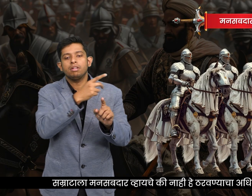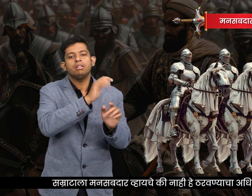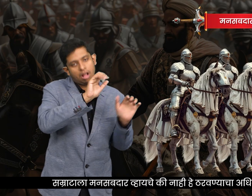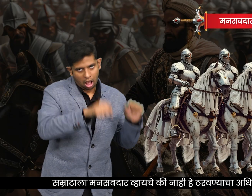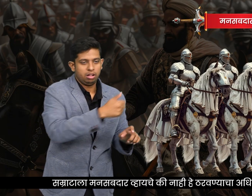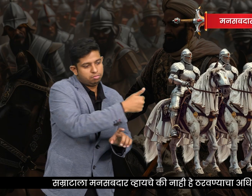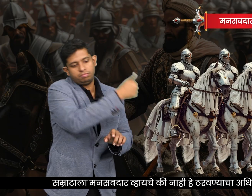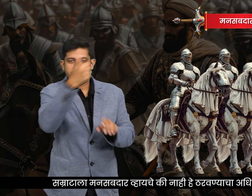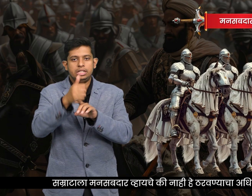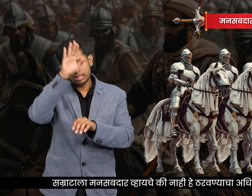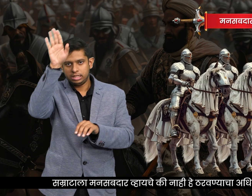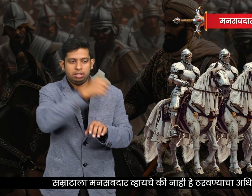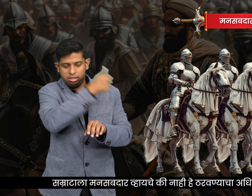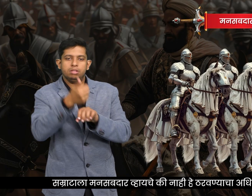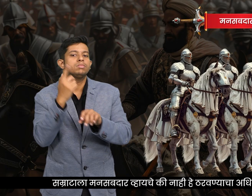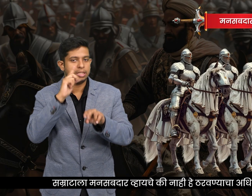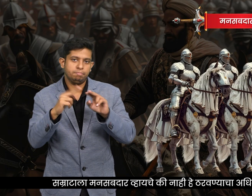ठरवण्याचा अधिकार होता.